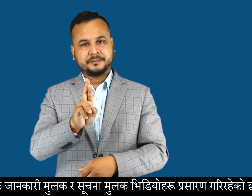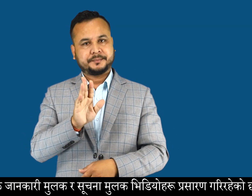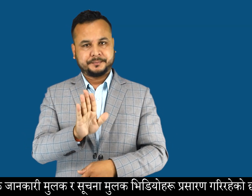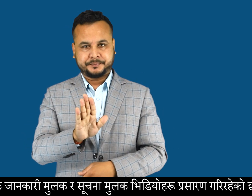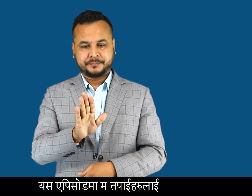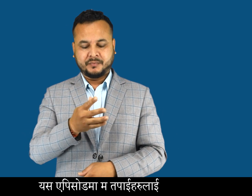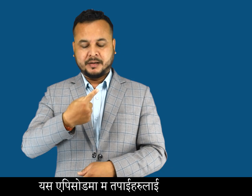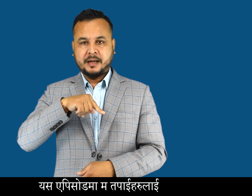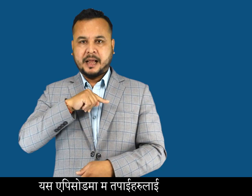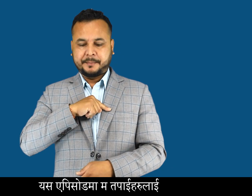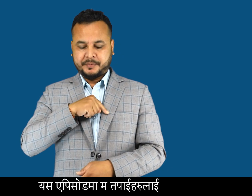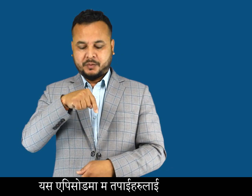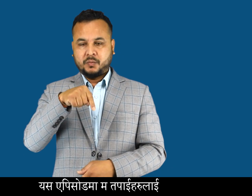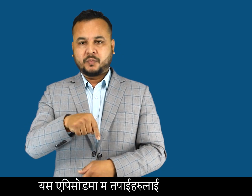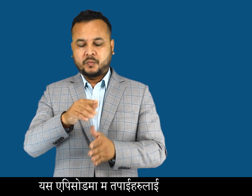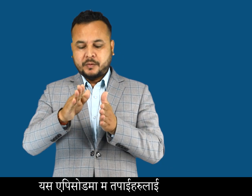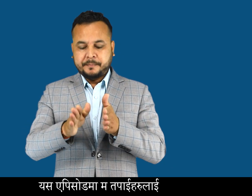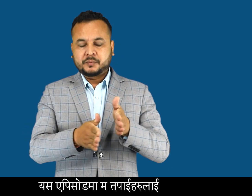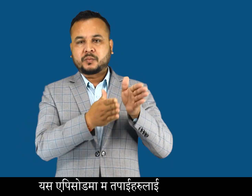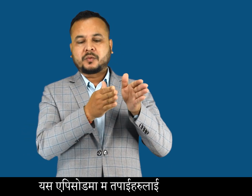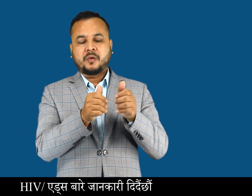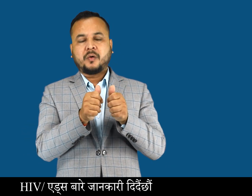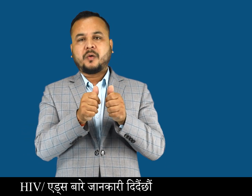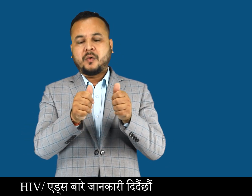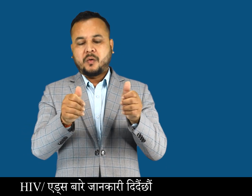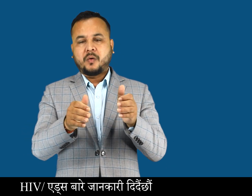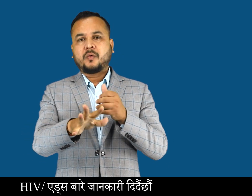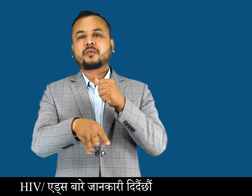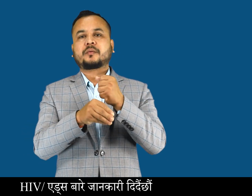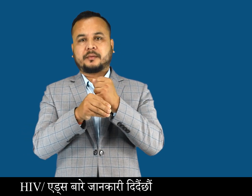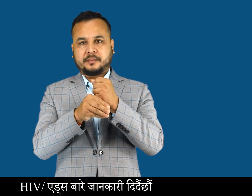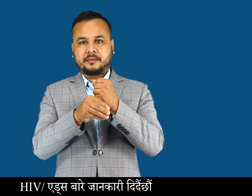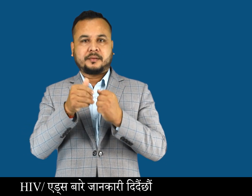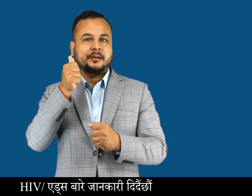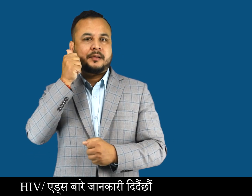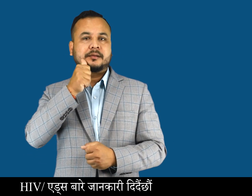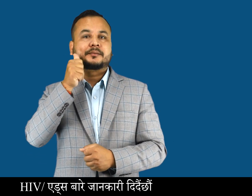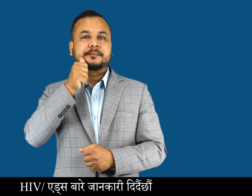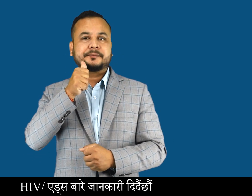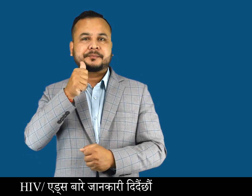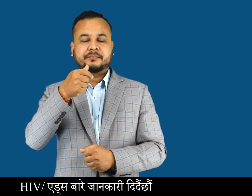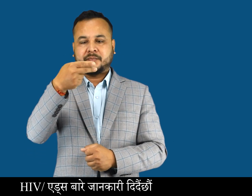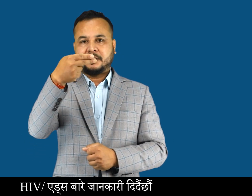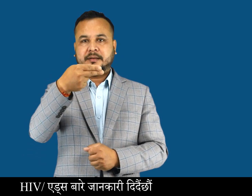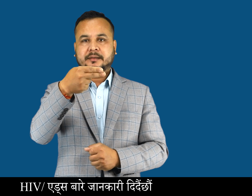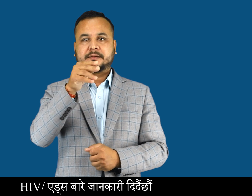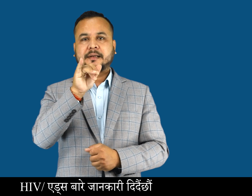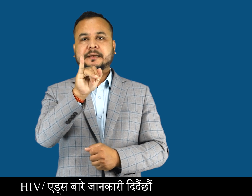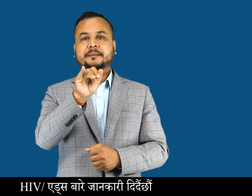प्रसारण गरिरहेको छ। यस एपिसोडमा म तपाईहरूलाई HIV एड्सको बारेमा जानकारी